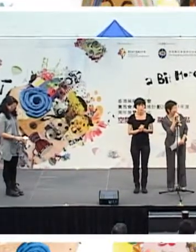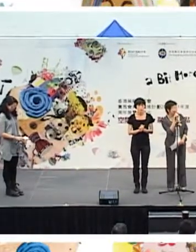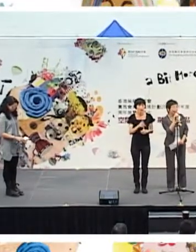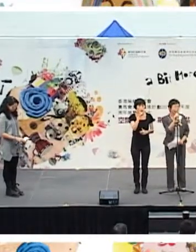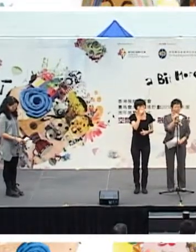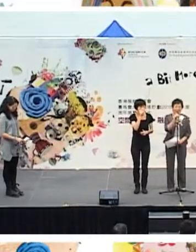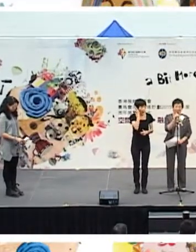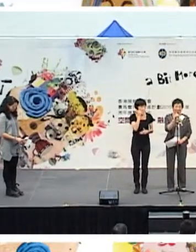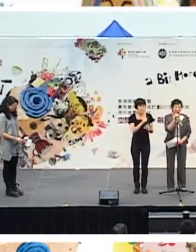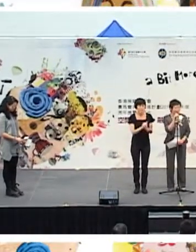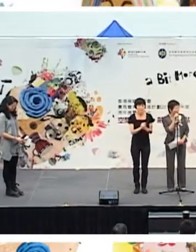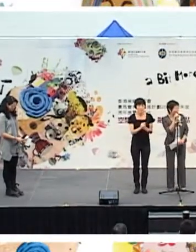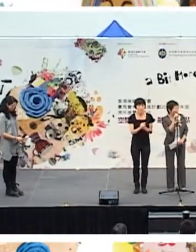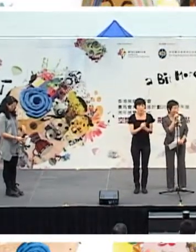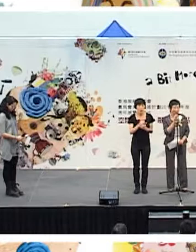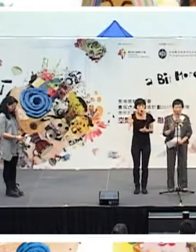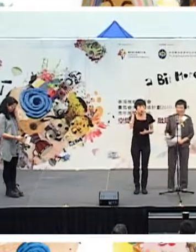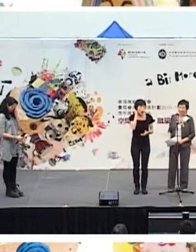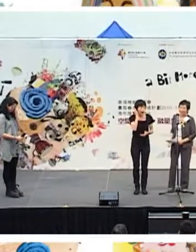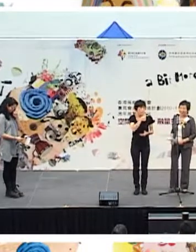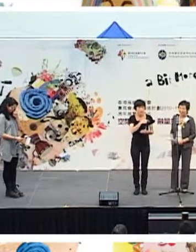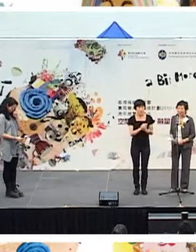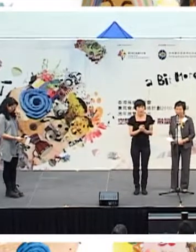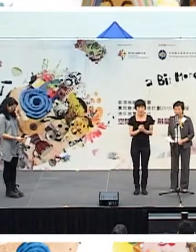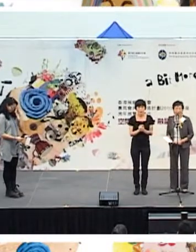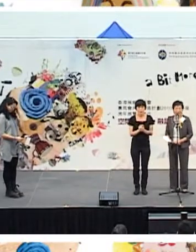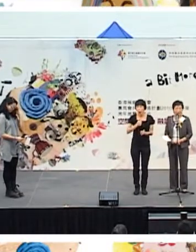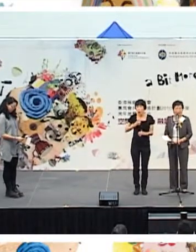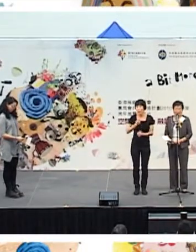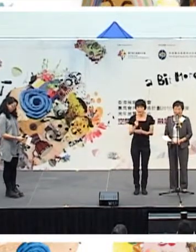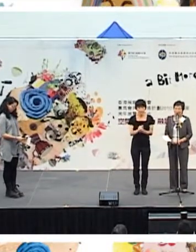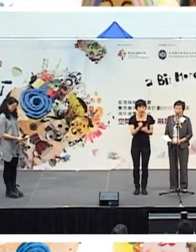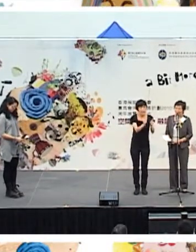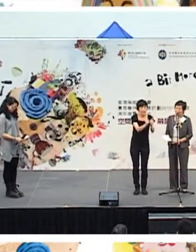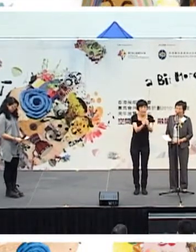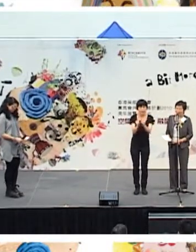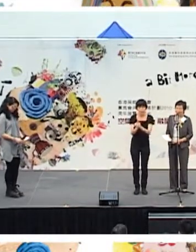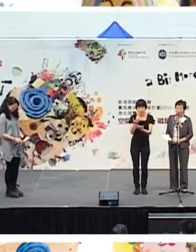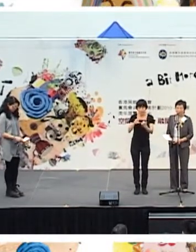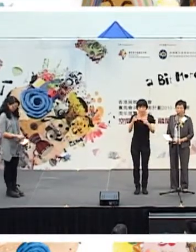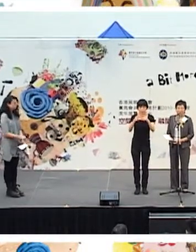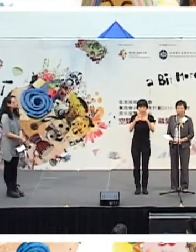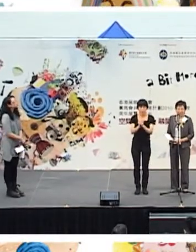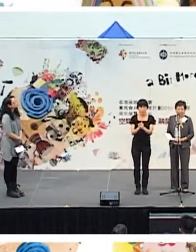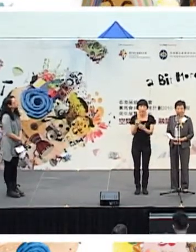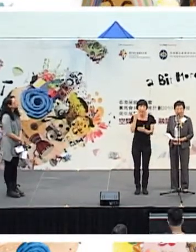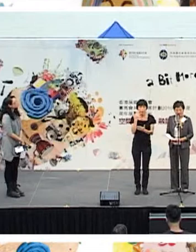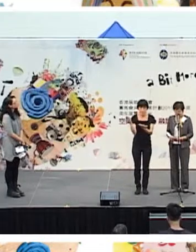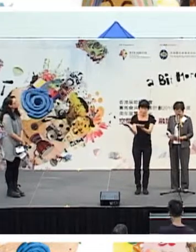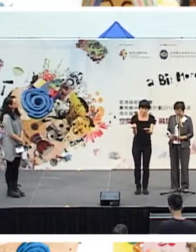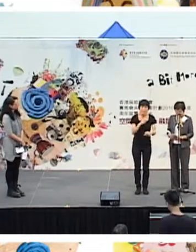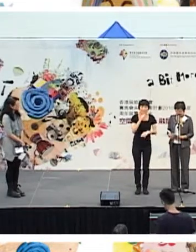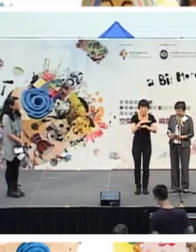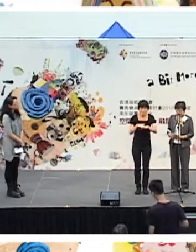蘇長德先生、馮建基議員、各位導師、各位朋友、各位表演者同埋各位嘉賓，各位午